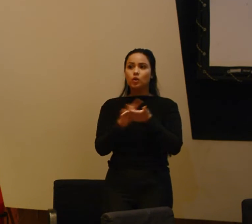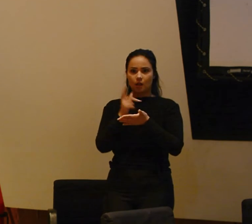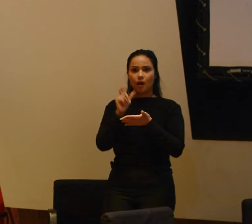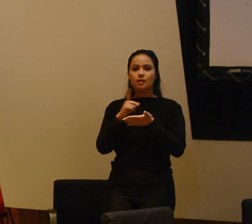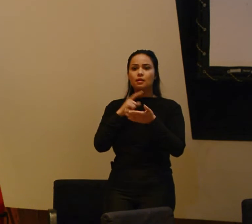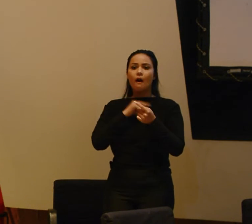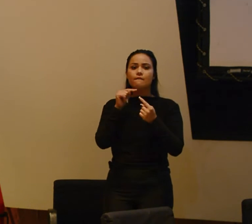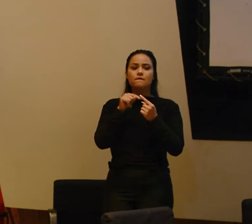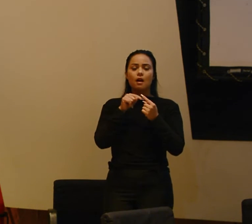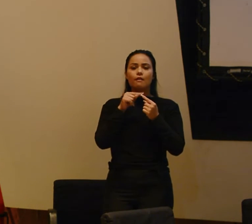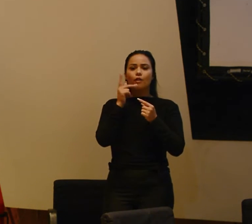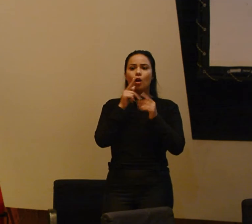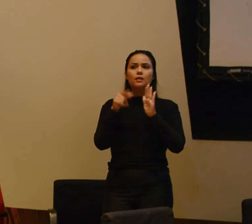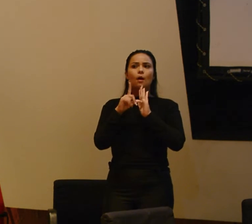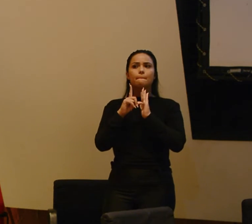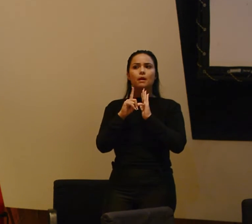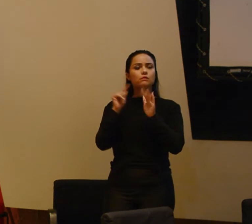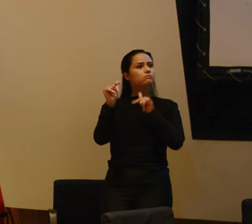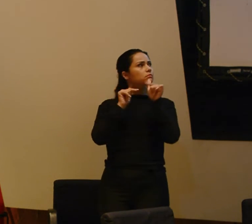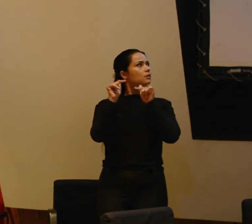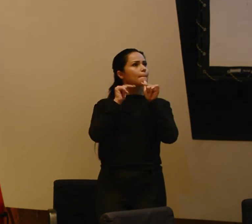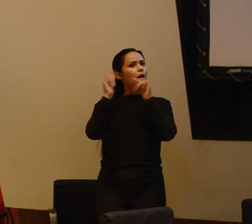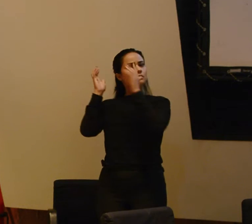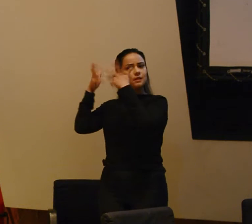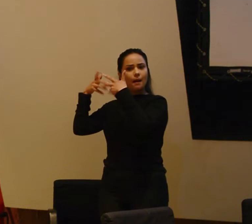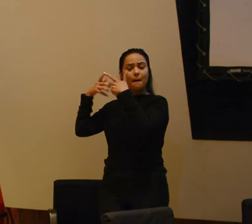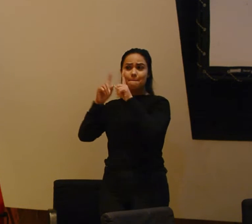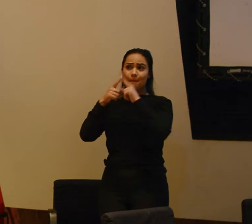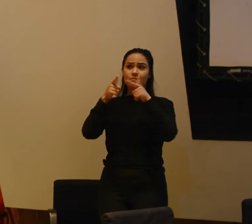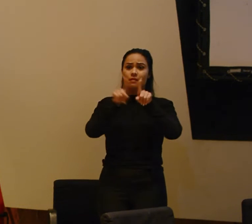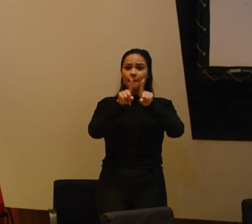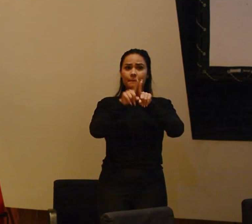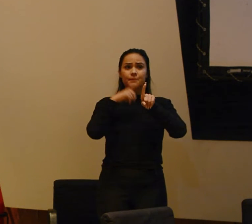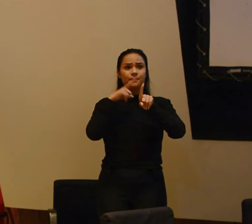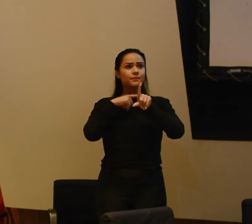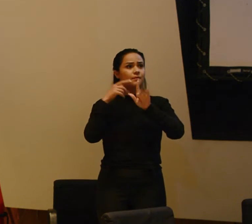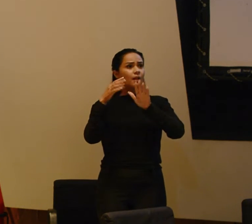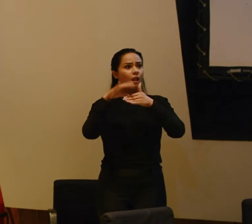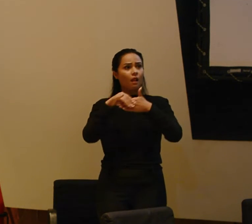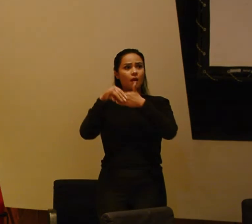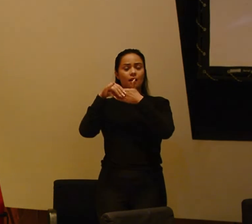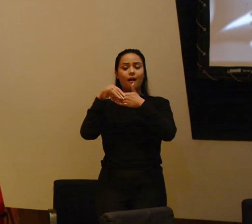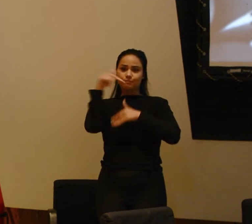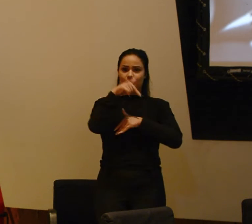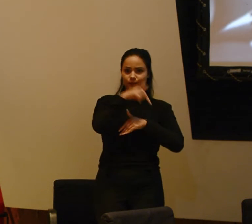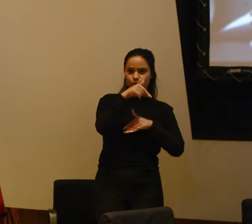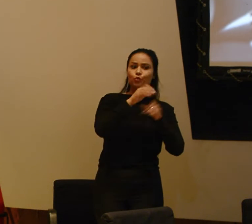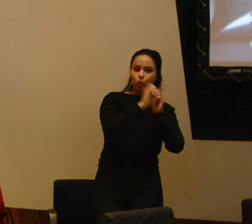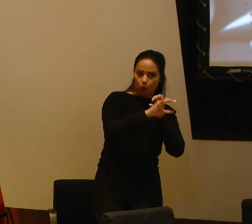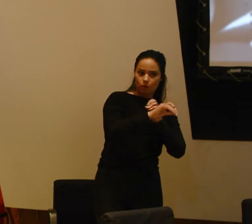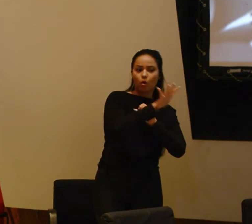pouquinho com o que eu falei anteriormente, né, desse trabalho cerebral, mas também a figura ali do educador e do